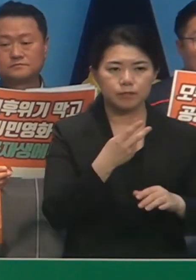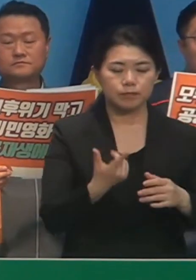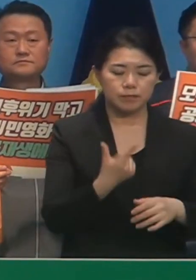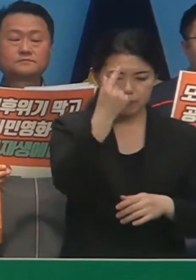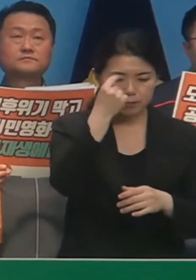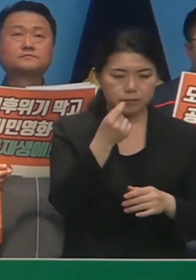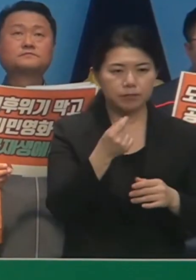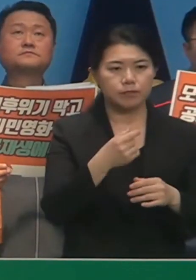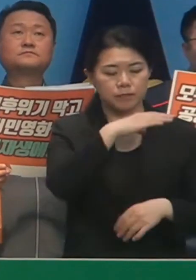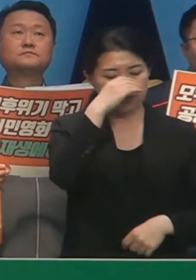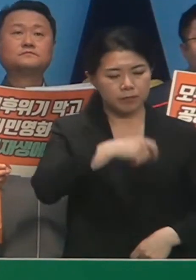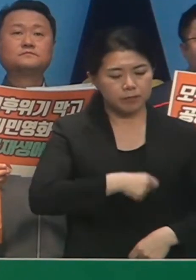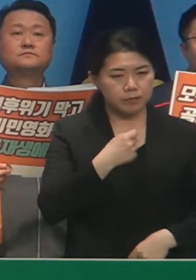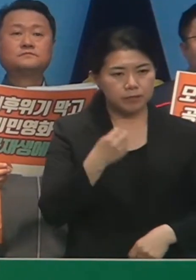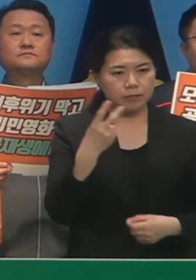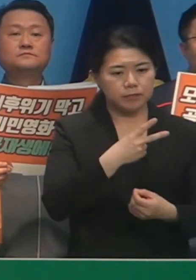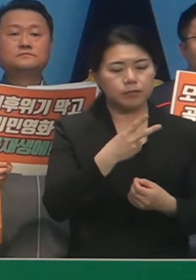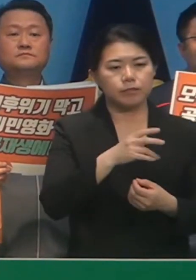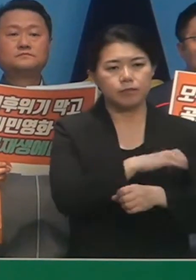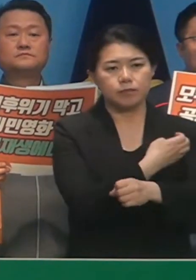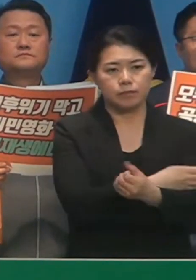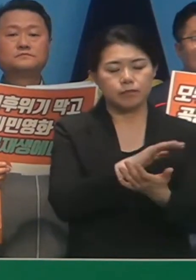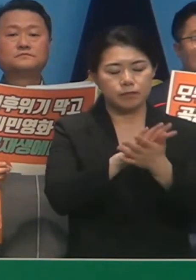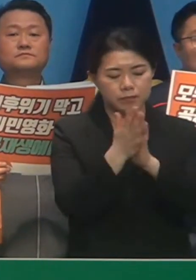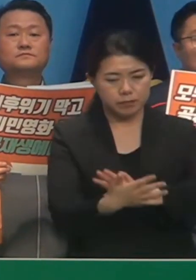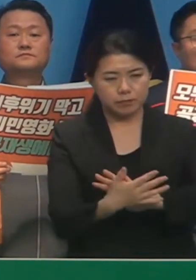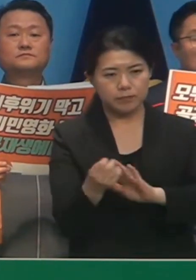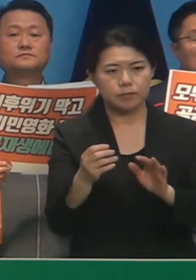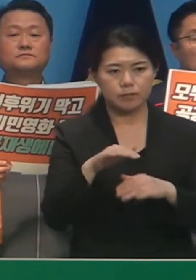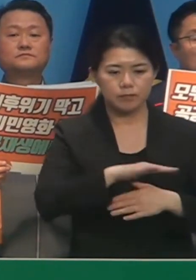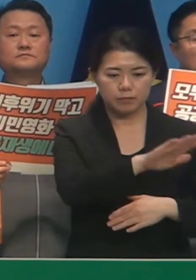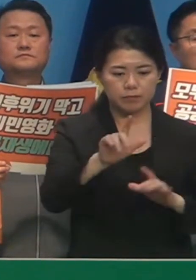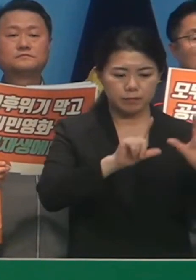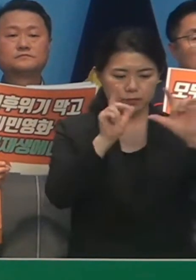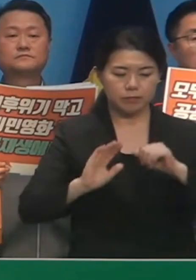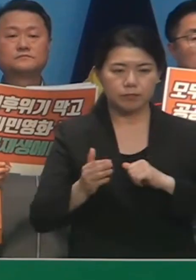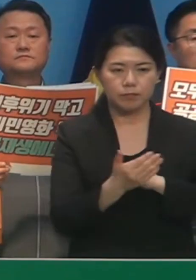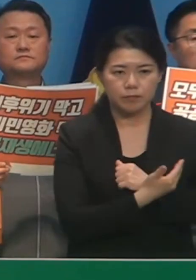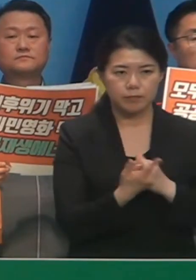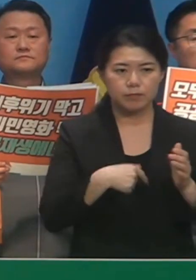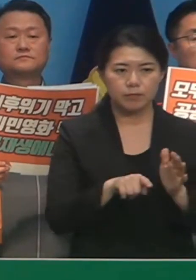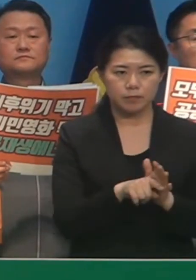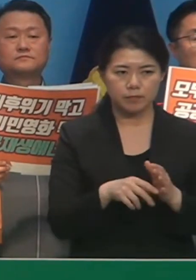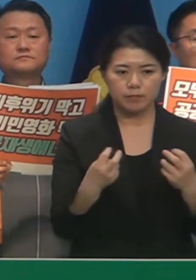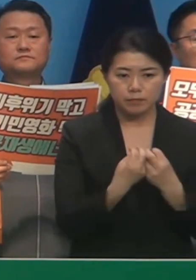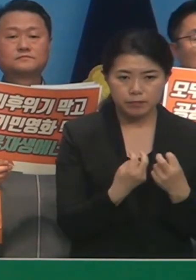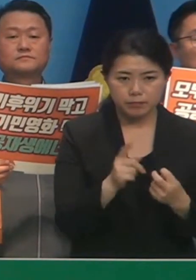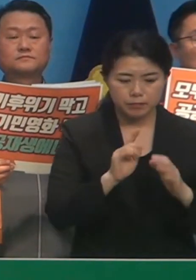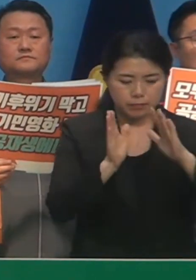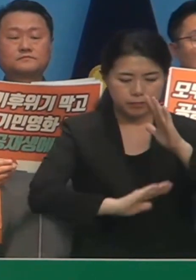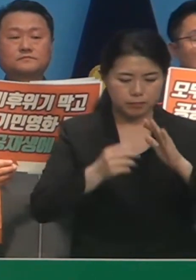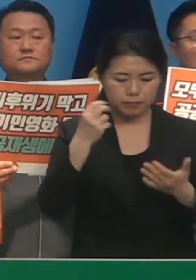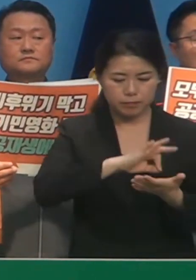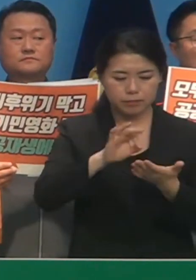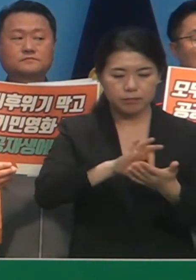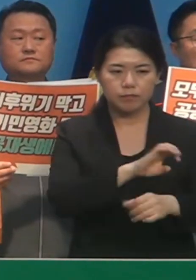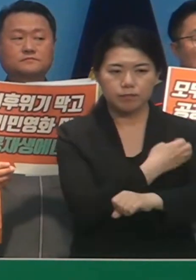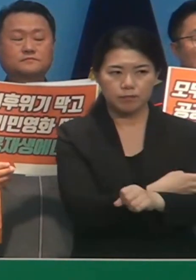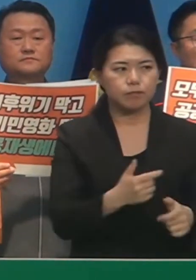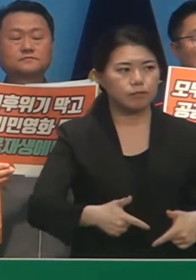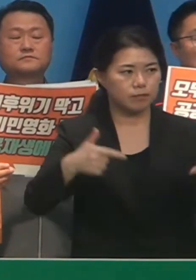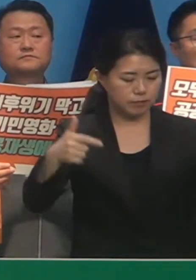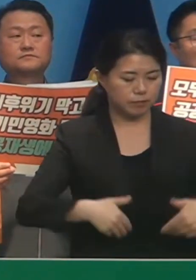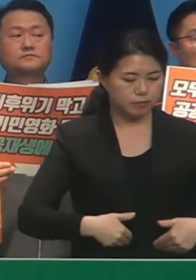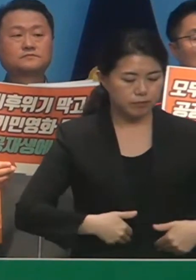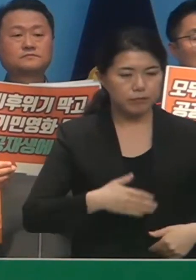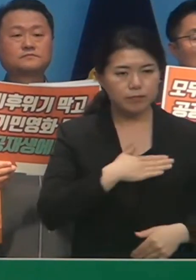정의로운 에너지 전환과 기후위기 대응, 우리 모두의 삶을 지킬 우리 소중한 대안이 바로 공공재생에너지 확대입니다.